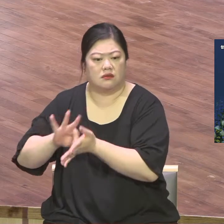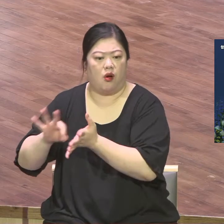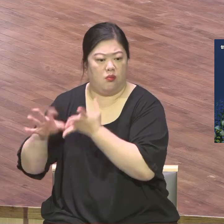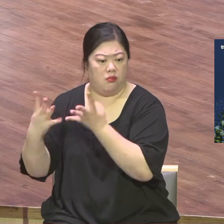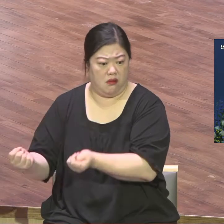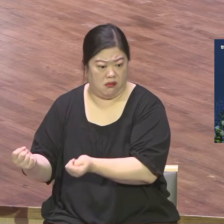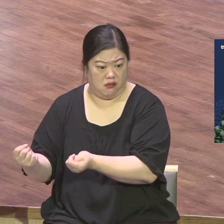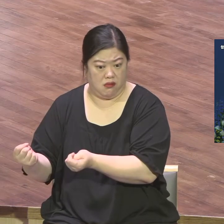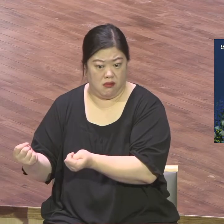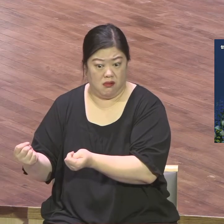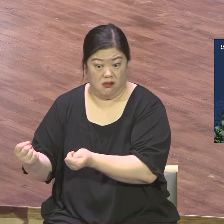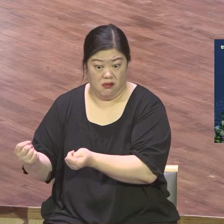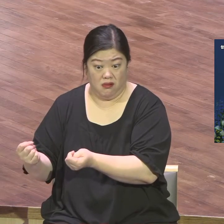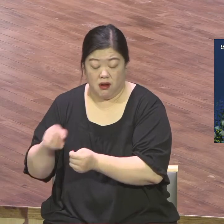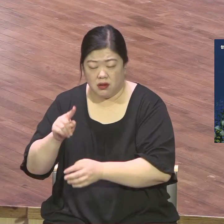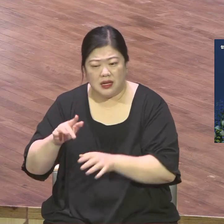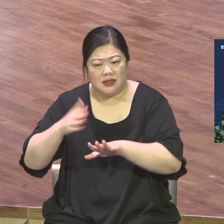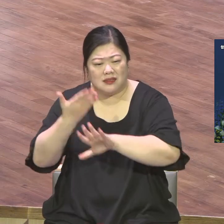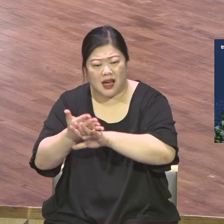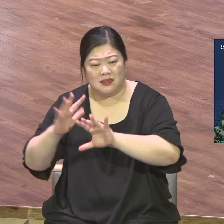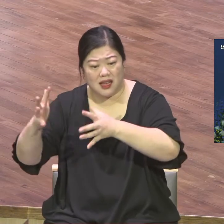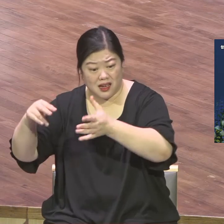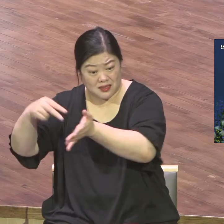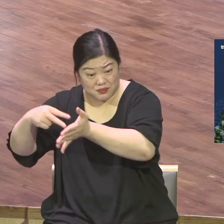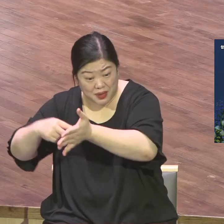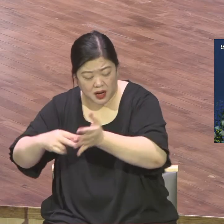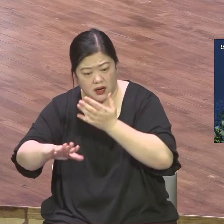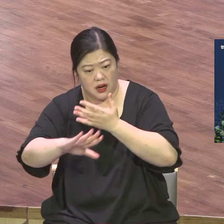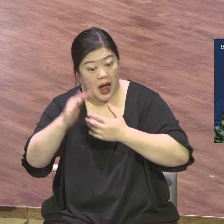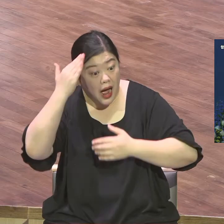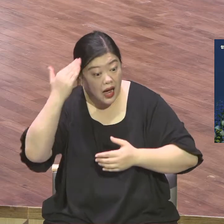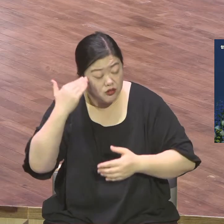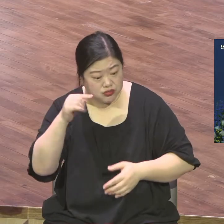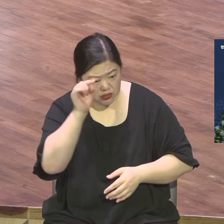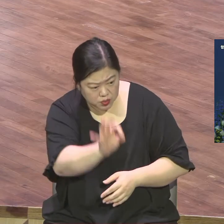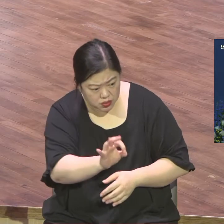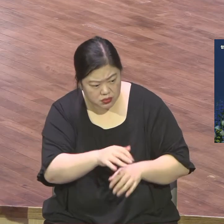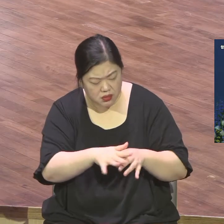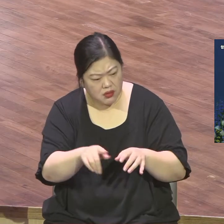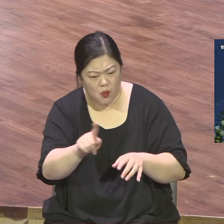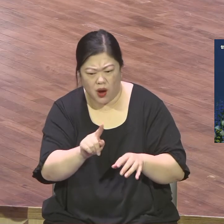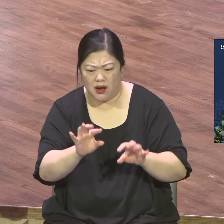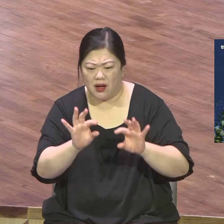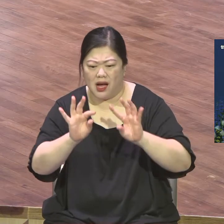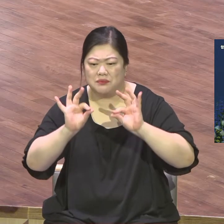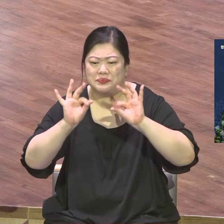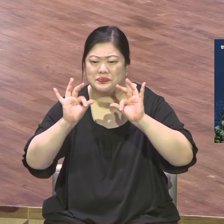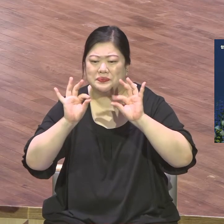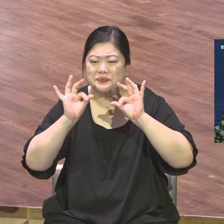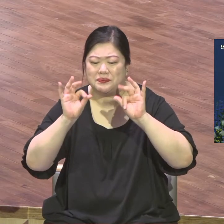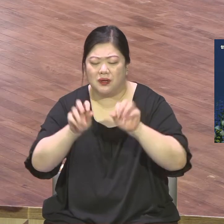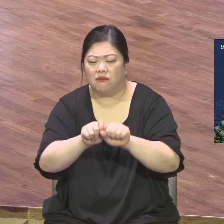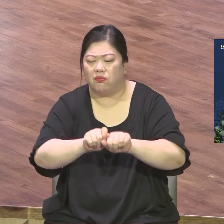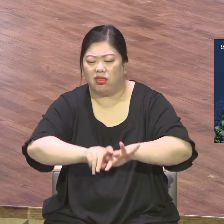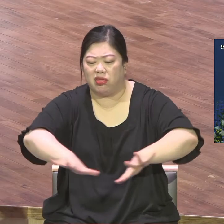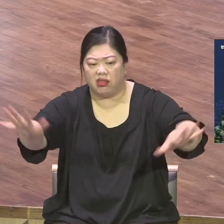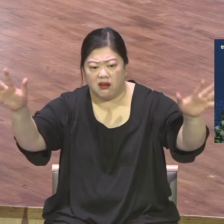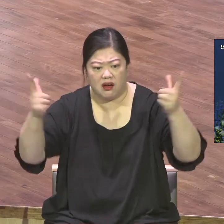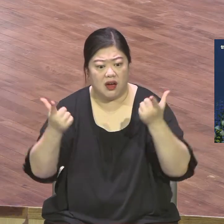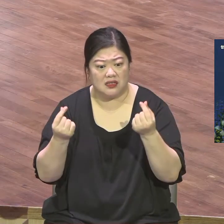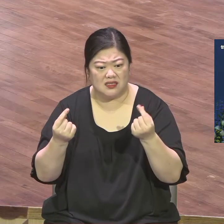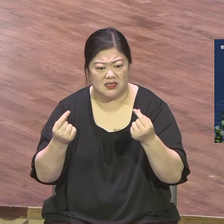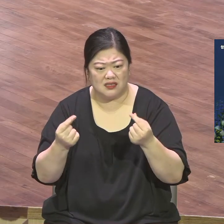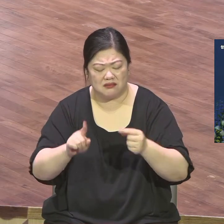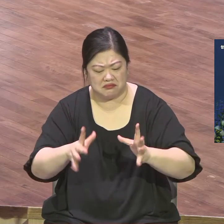있어요. 모래알처럼 뿔뿔이 그렇게 각자 흩어지는 민족이다. 언어적으로만 보면 그 어느